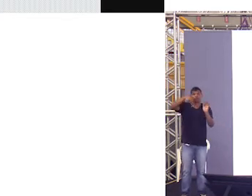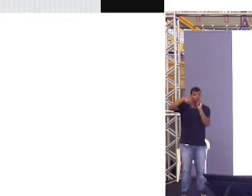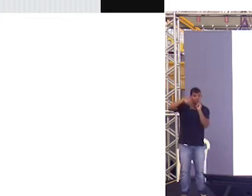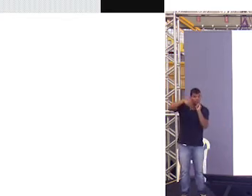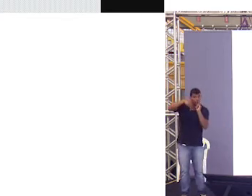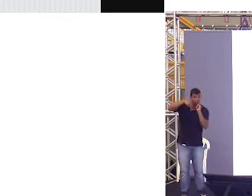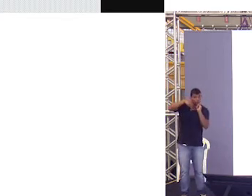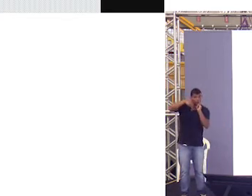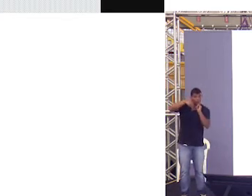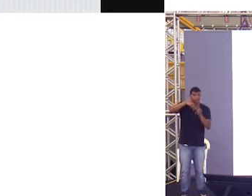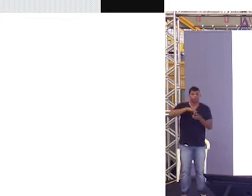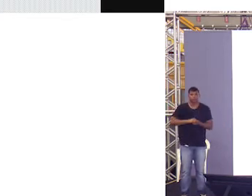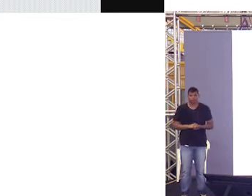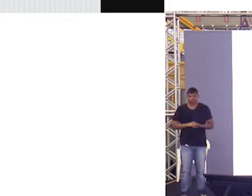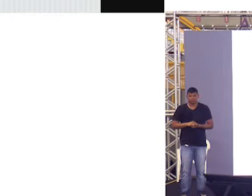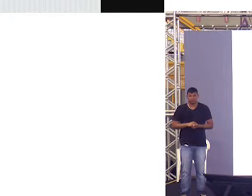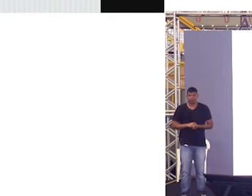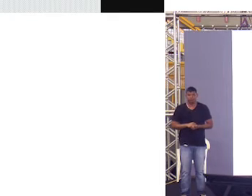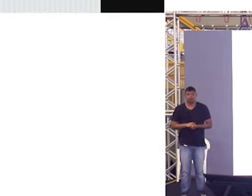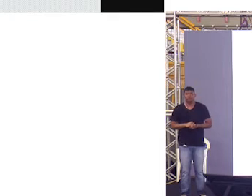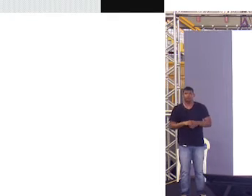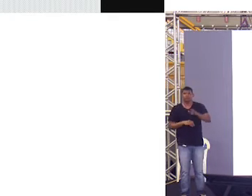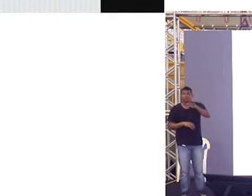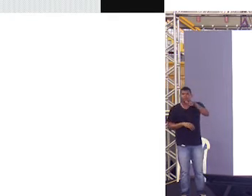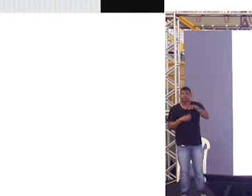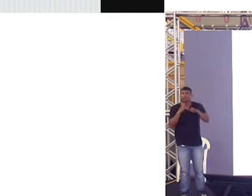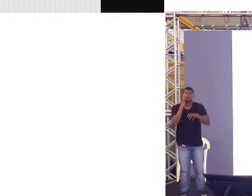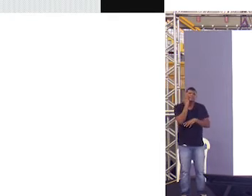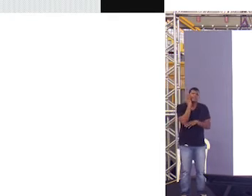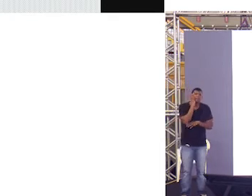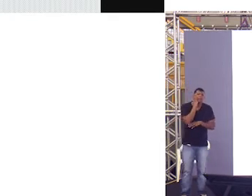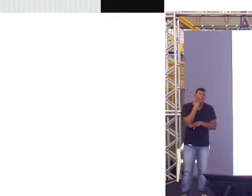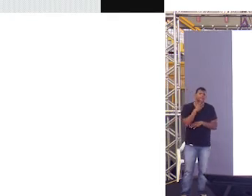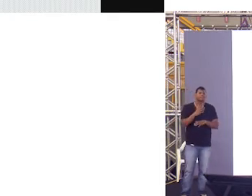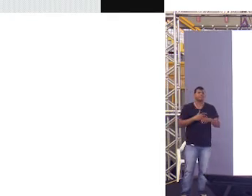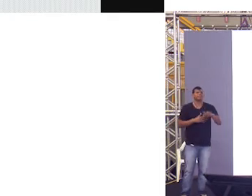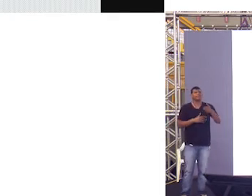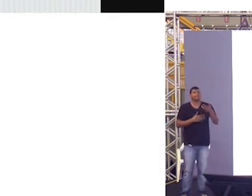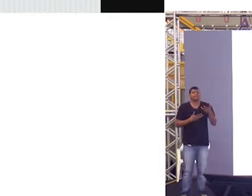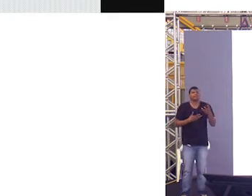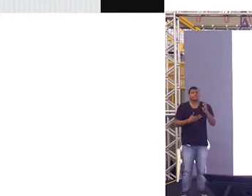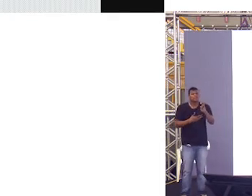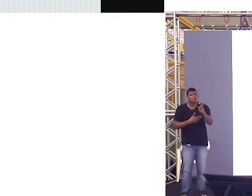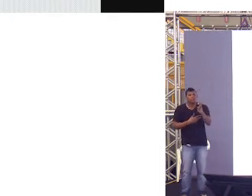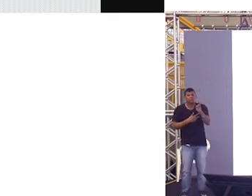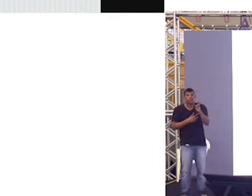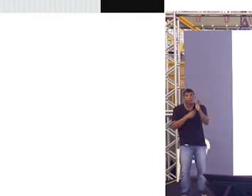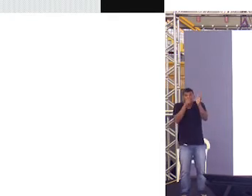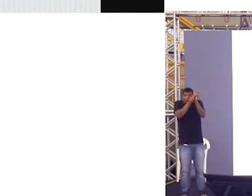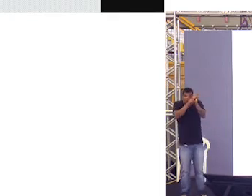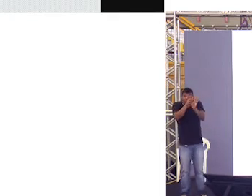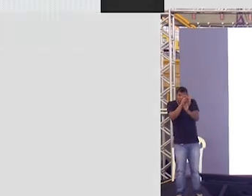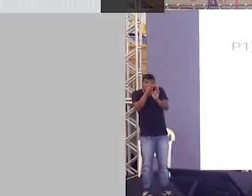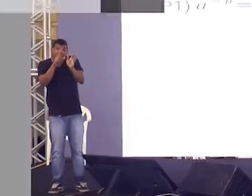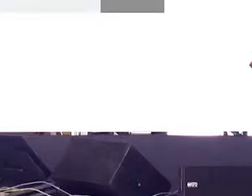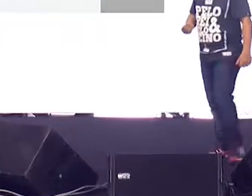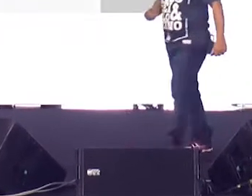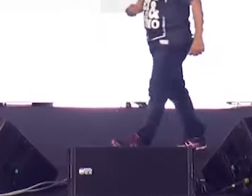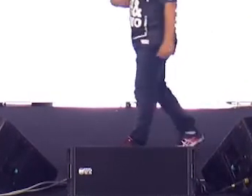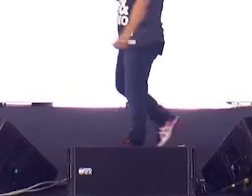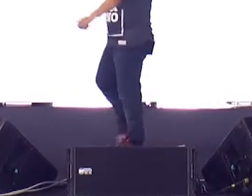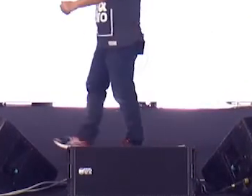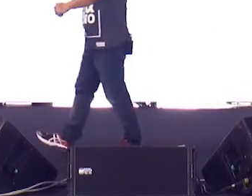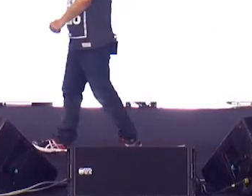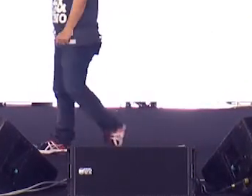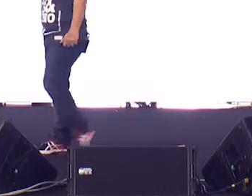ninguém pode elevar um número a um expoente negativo. Obrigatoriamente, esse expoente ele tem que ficar positivo.